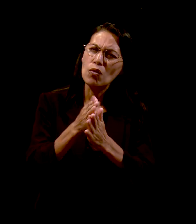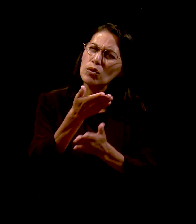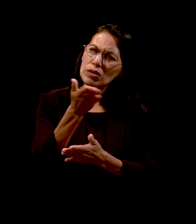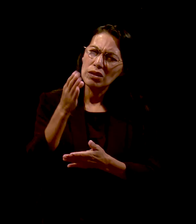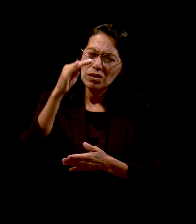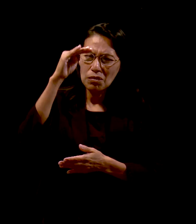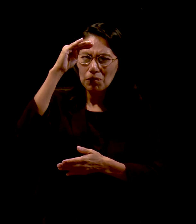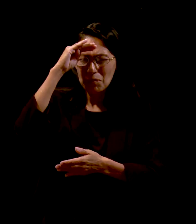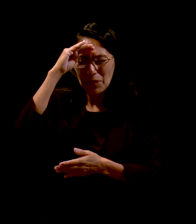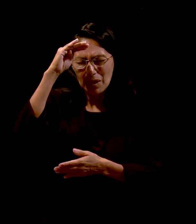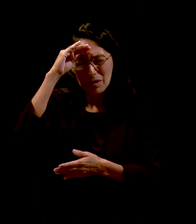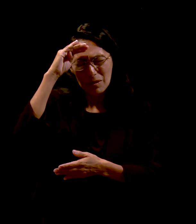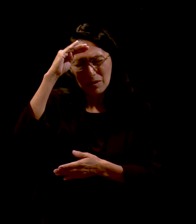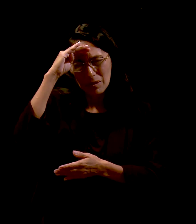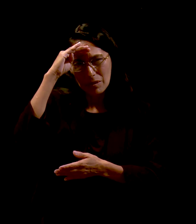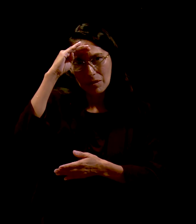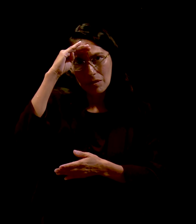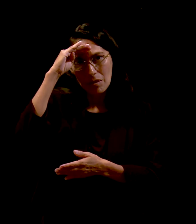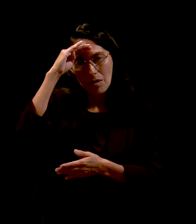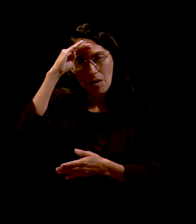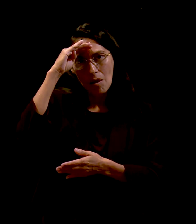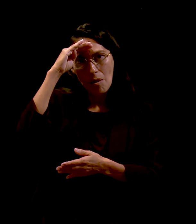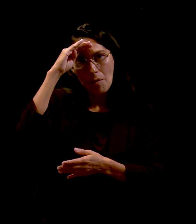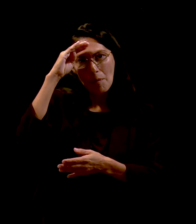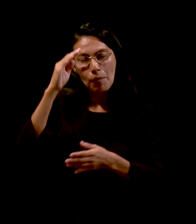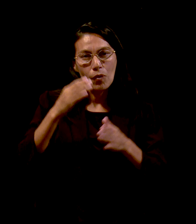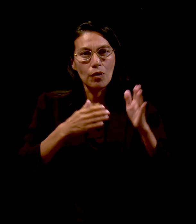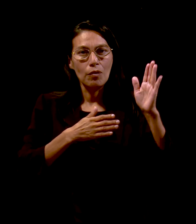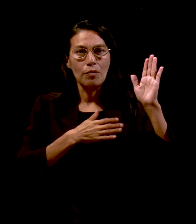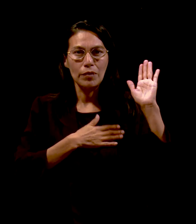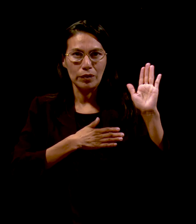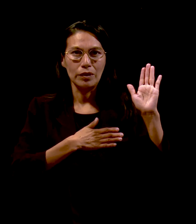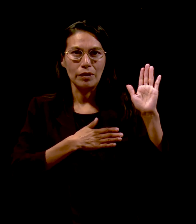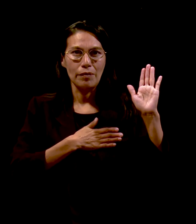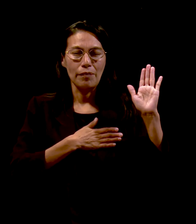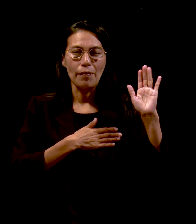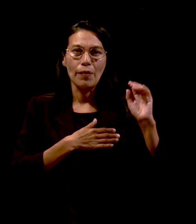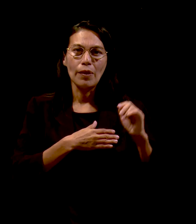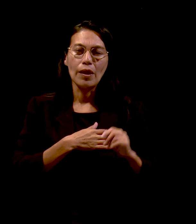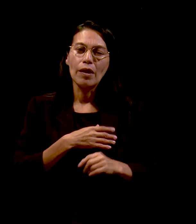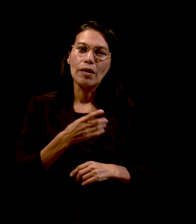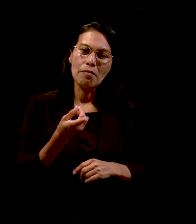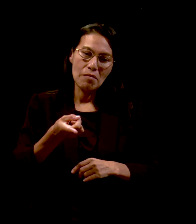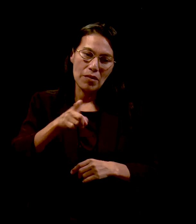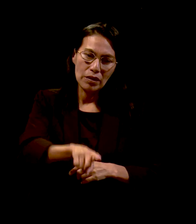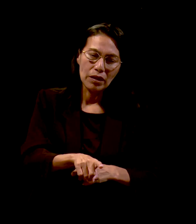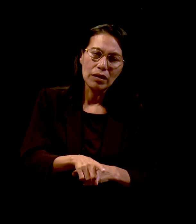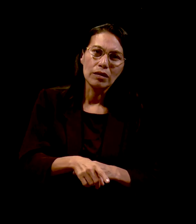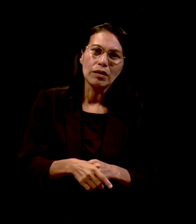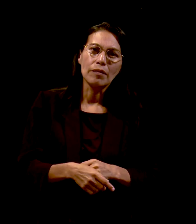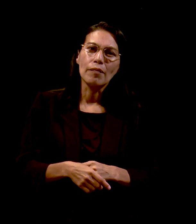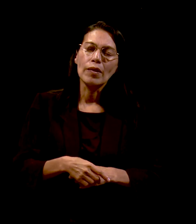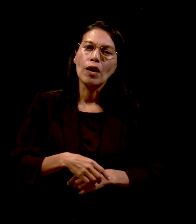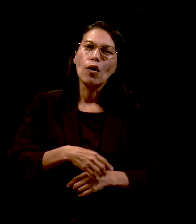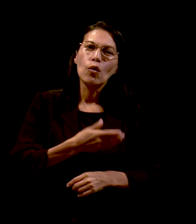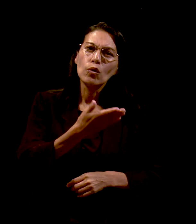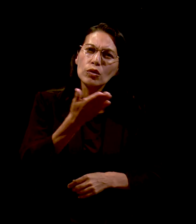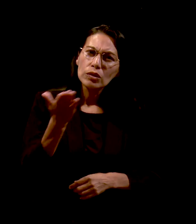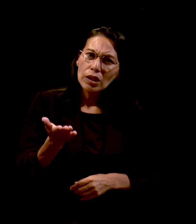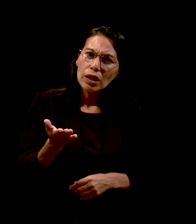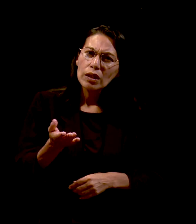es realmente son mandatos estad siempre gozosos orar sin